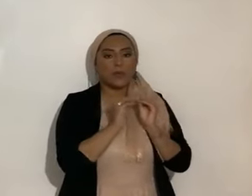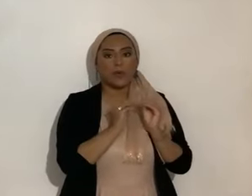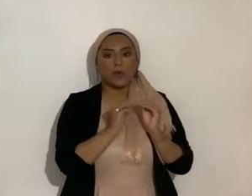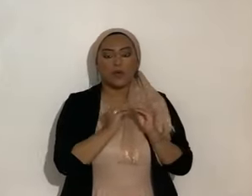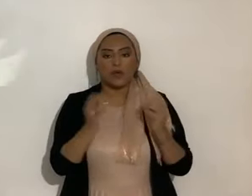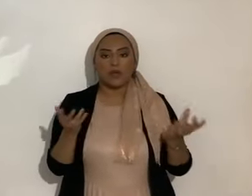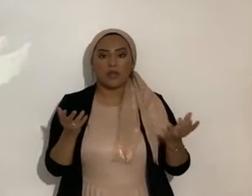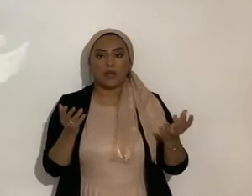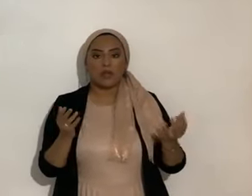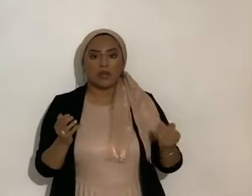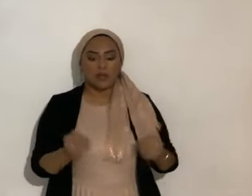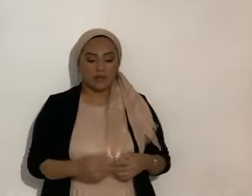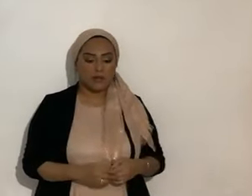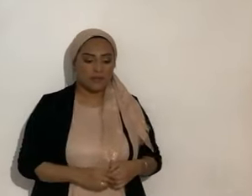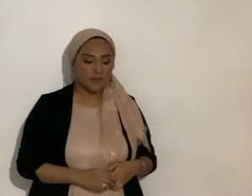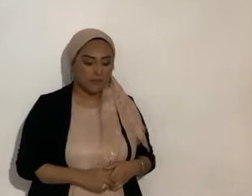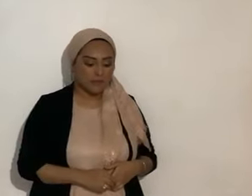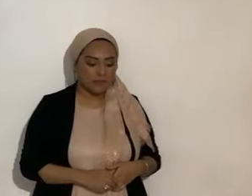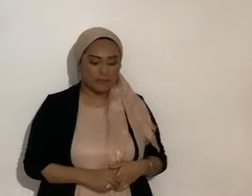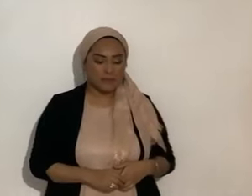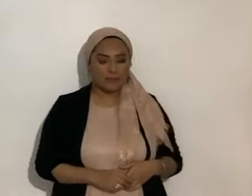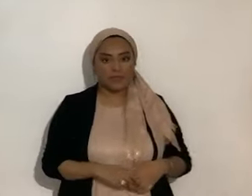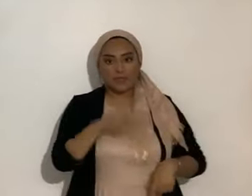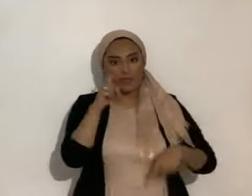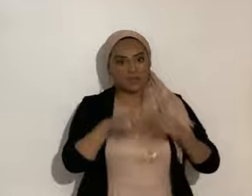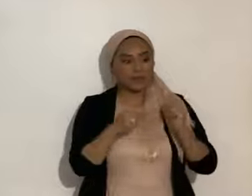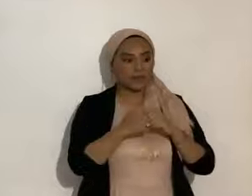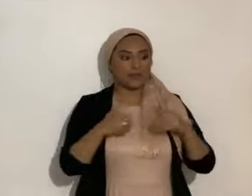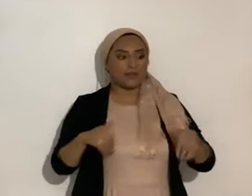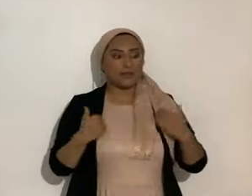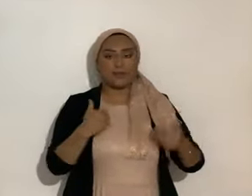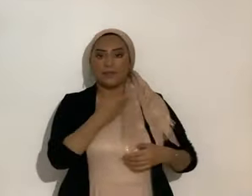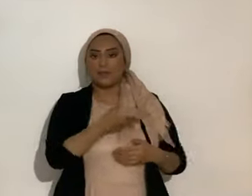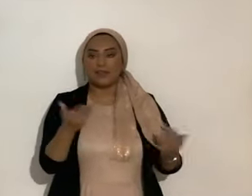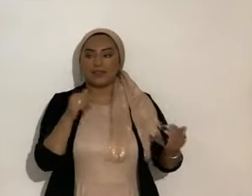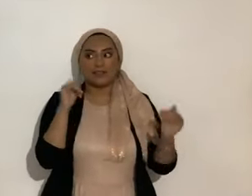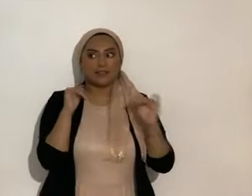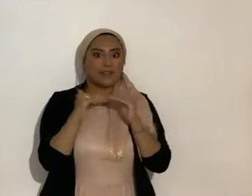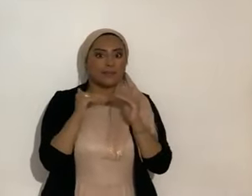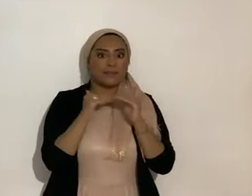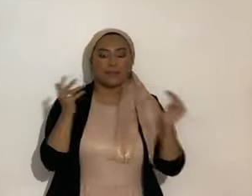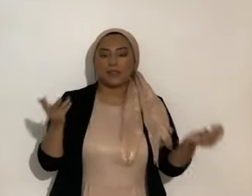etcétera, ya no va a aguantar el ritmo de vida con una joven de 20 años, etcétera, etcétera. Entonces,